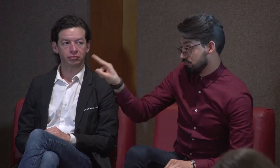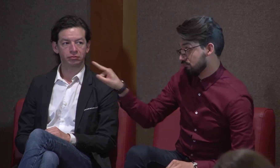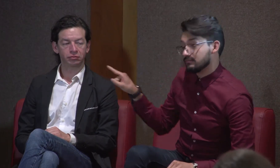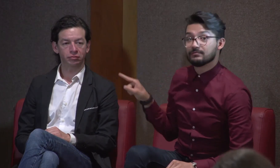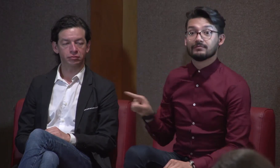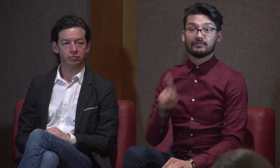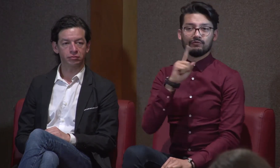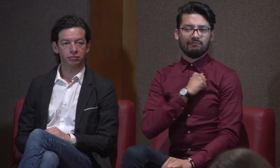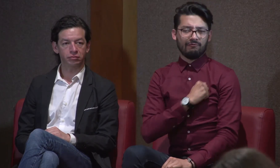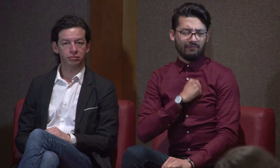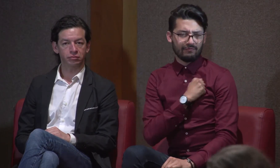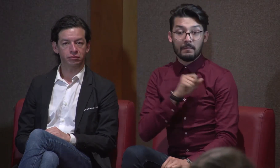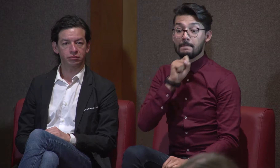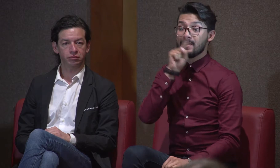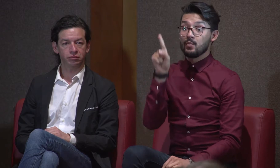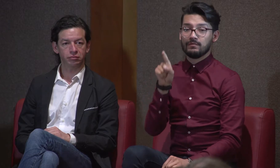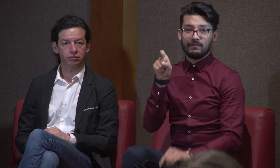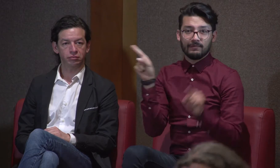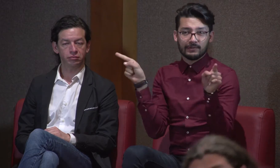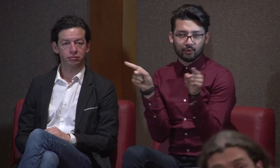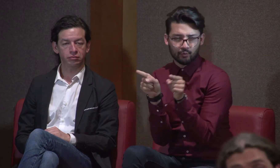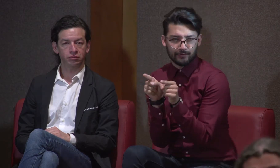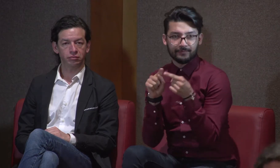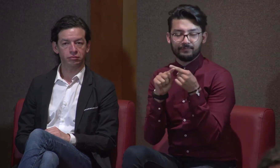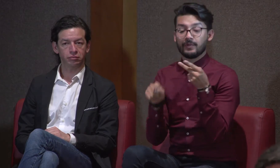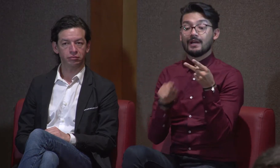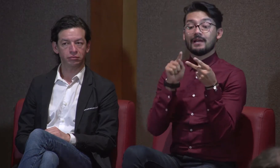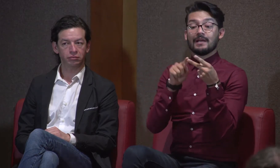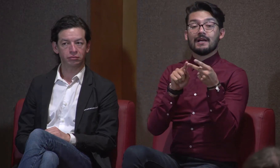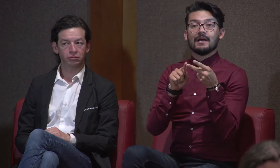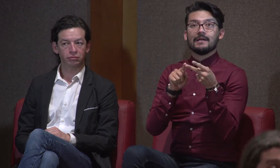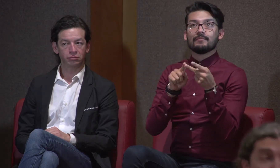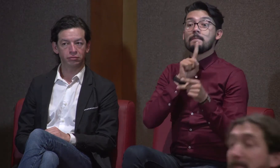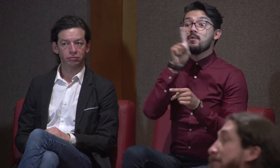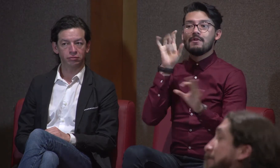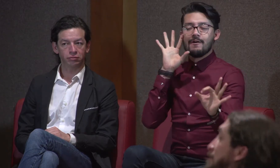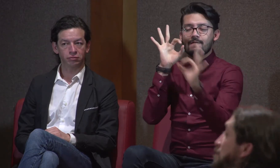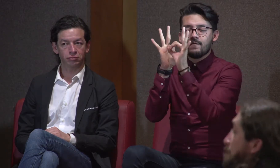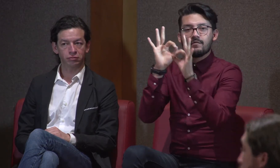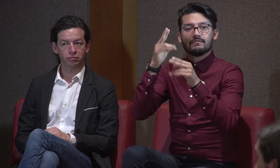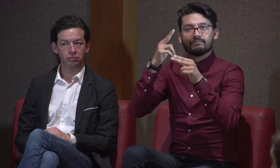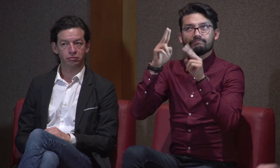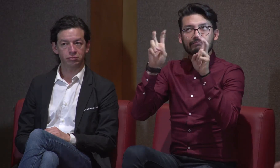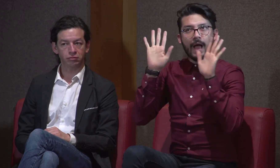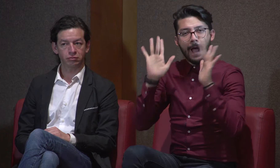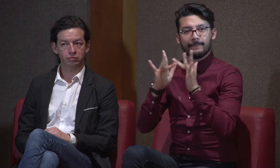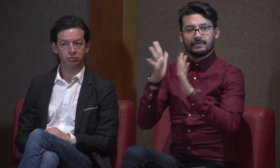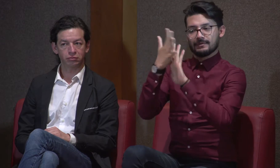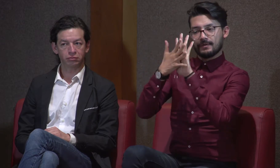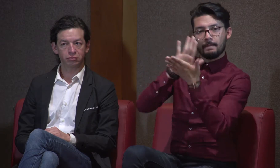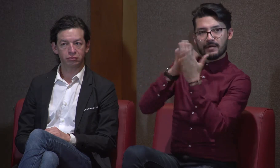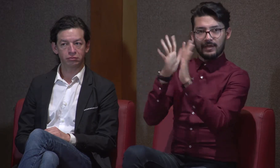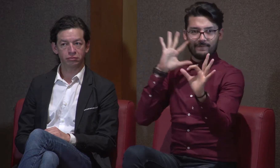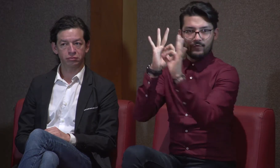que, si del público alguno de ustedes tiene una inquietud o una pregunta frente al tema, puede hacerlo de manera muy concreta, y reiteramos